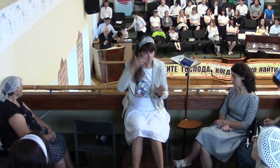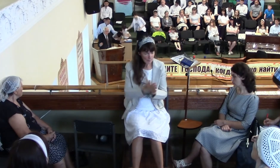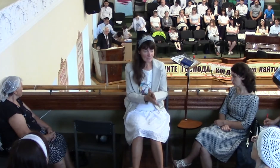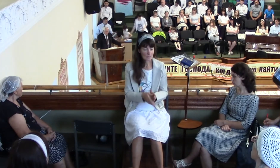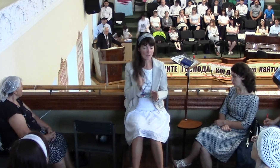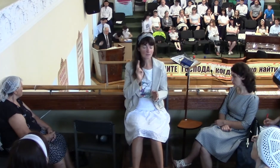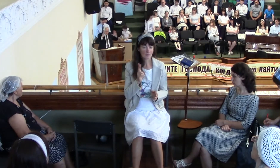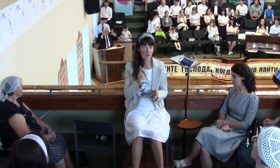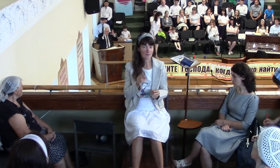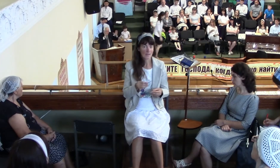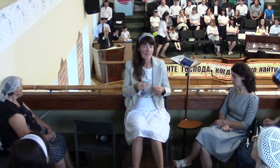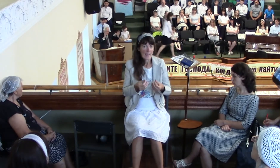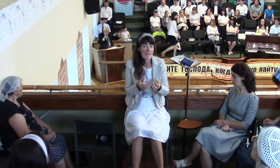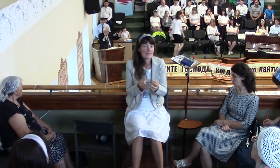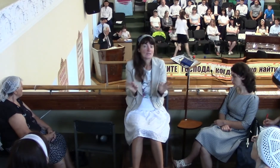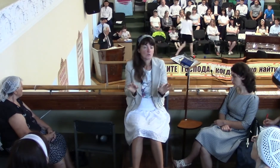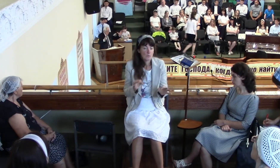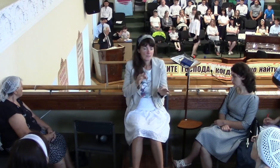свою, если весь мир